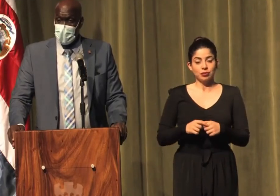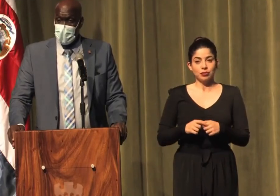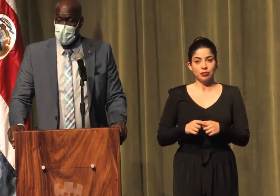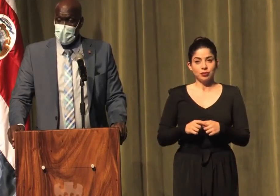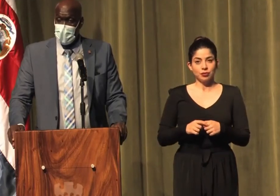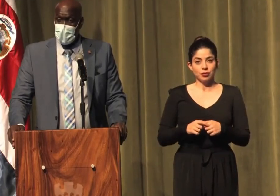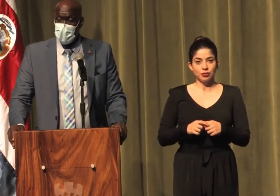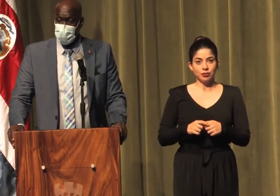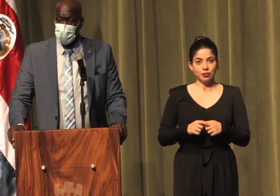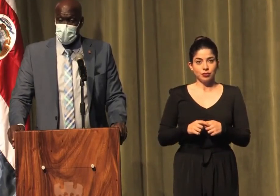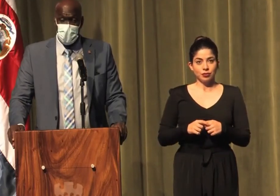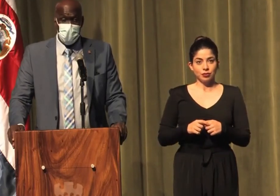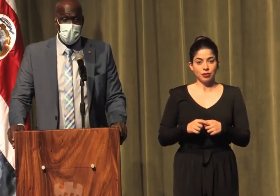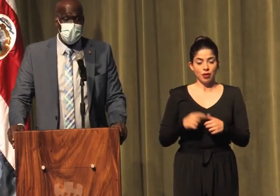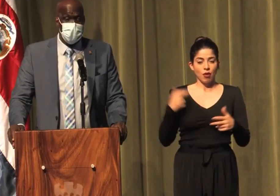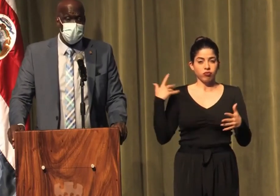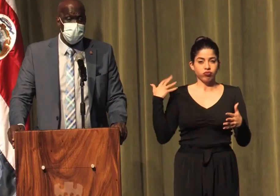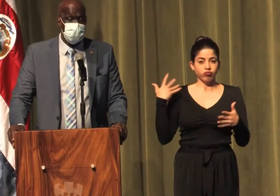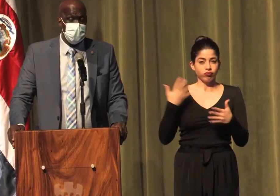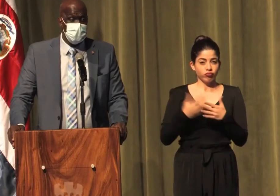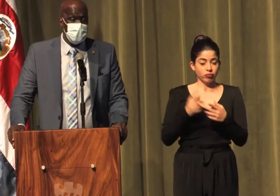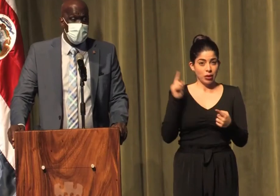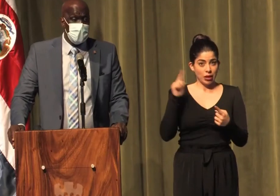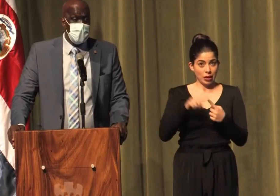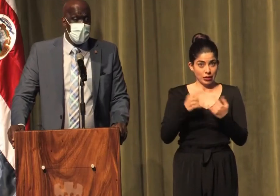hasta estos tiempos,